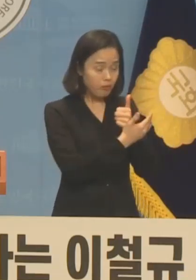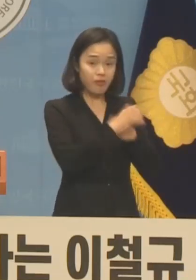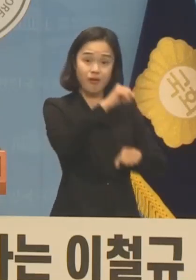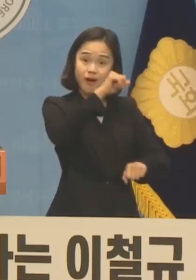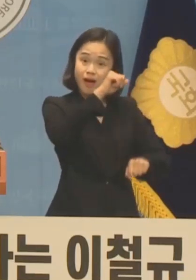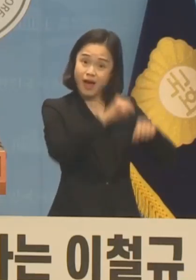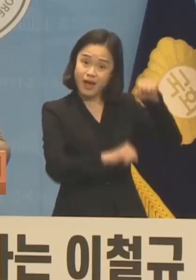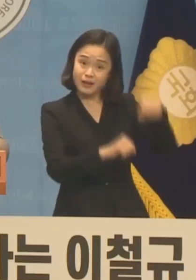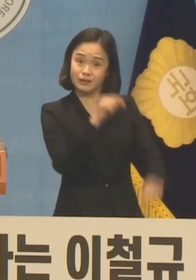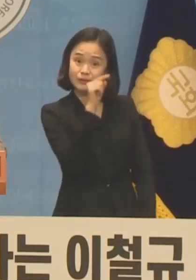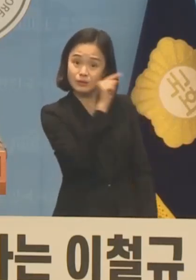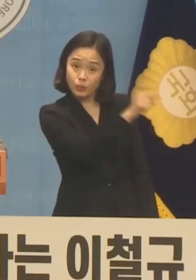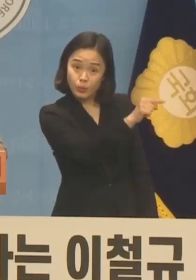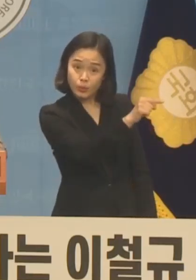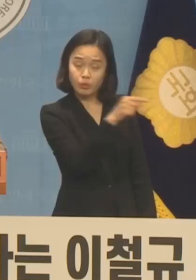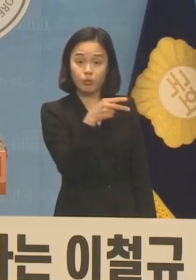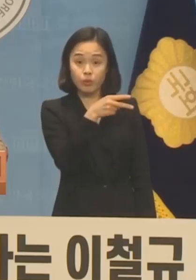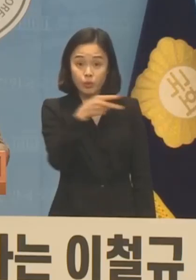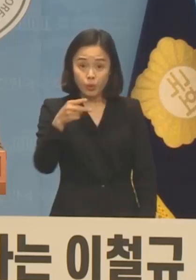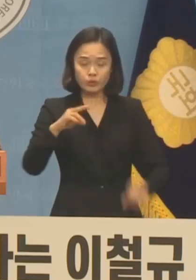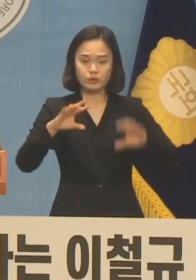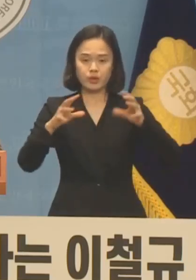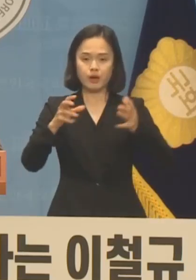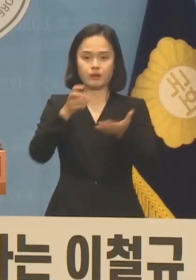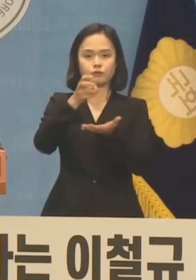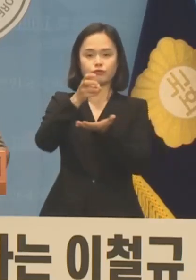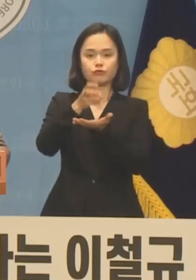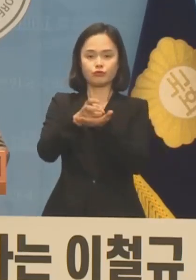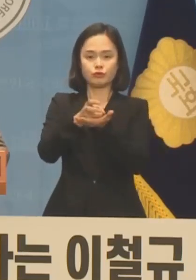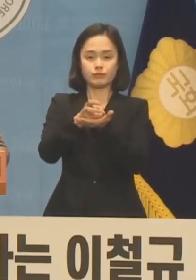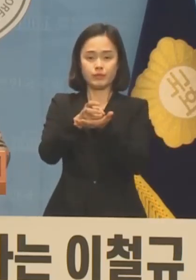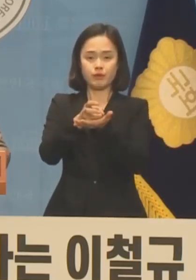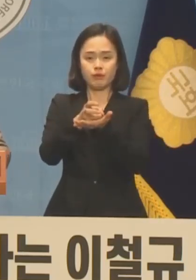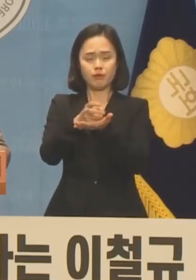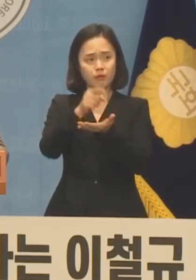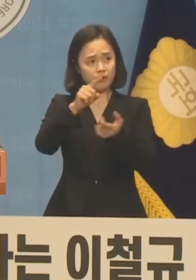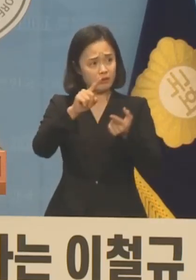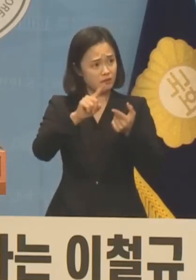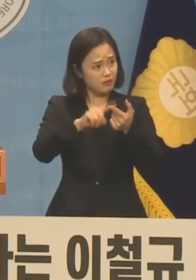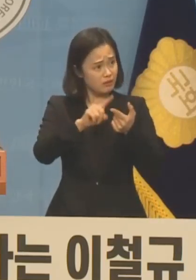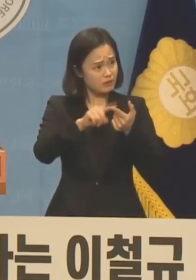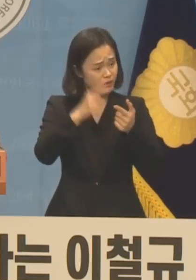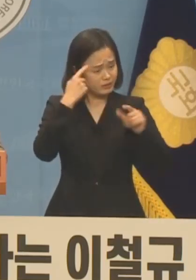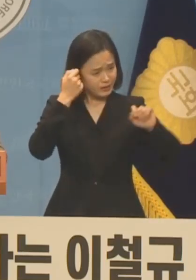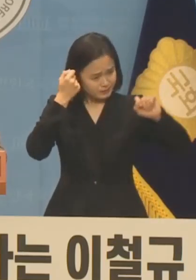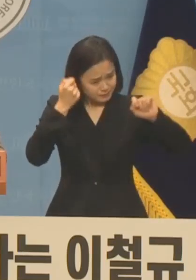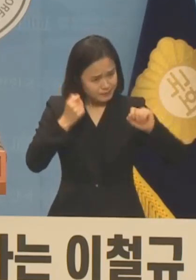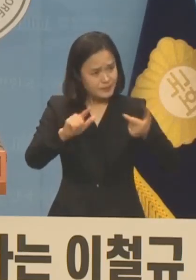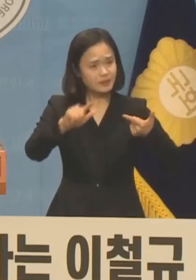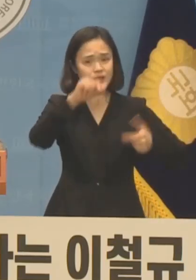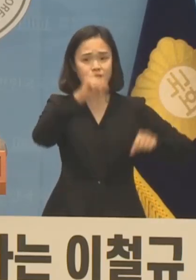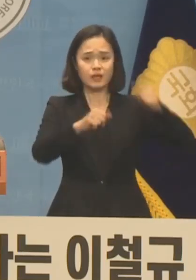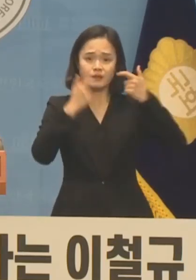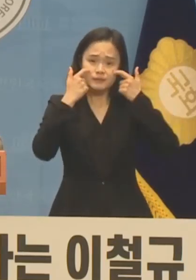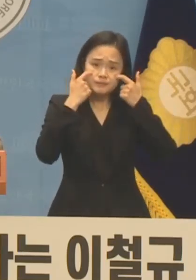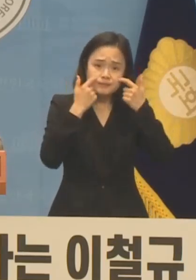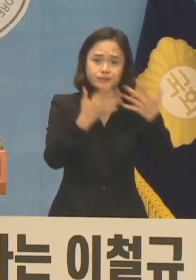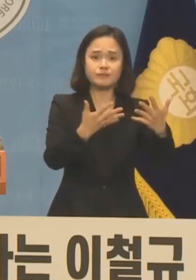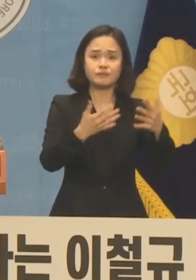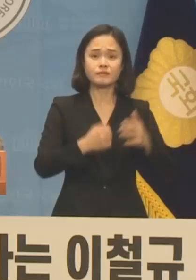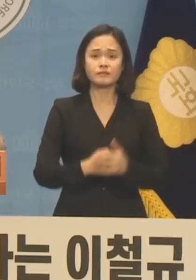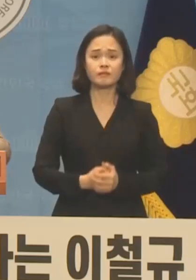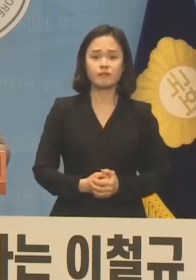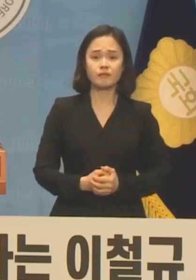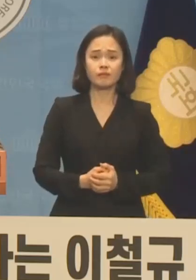대한민국의 헌법을 부정하는 일이고 헌정 질서를 송두리째 흔드는 일임에도 불구하고 어찌된 영문인지